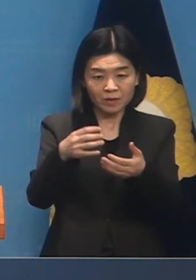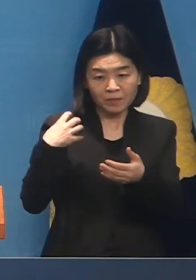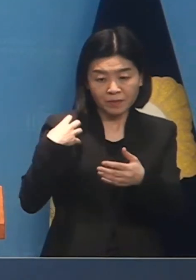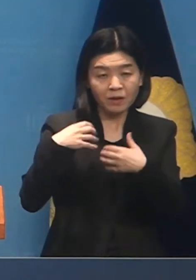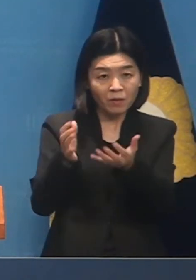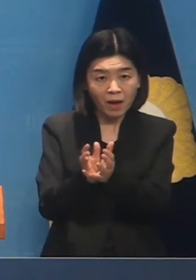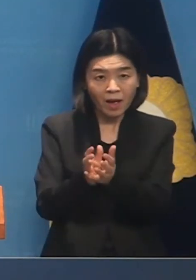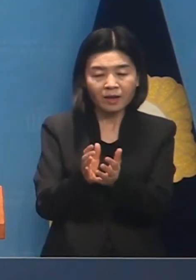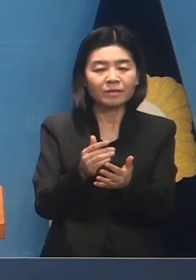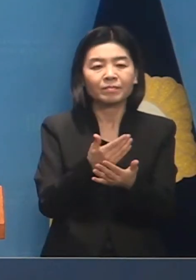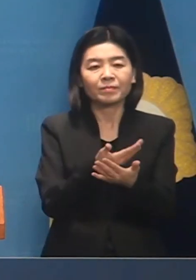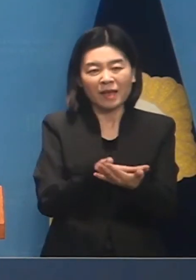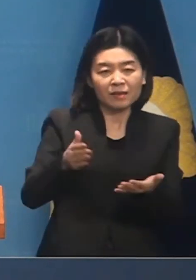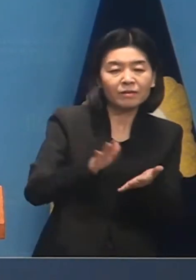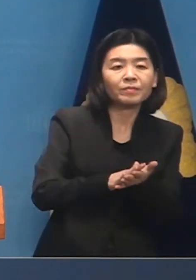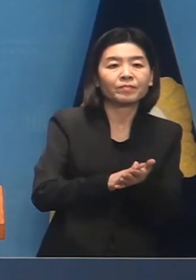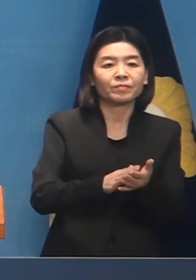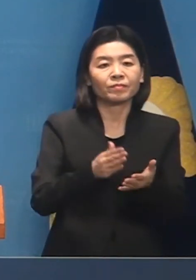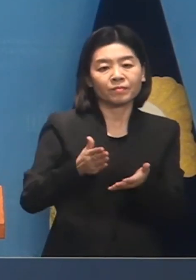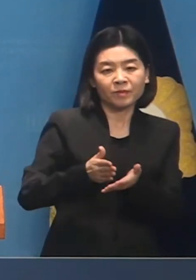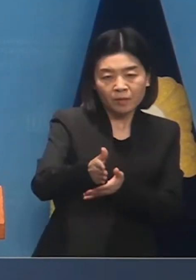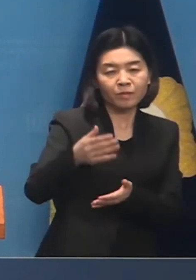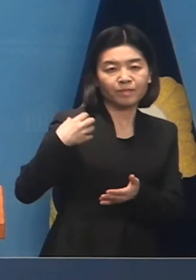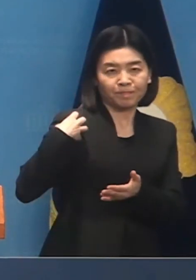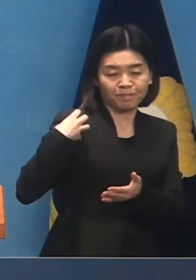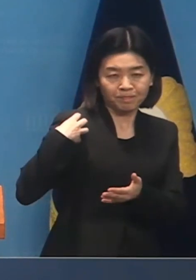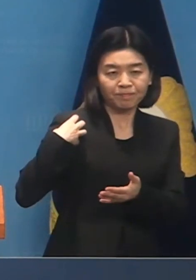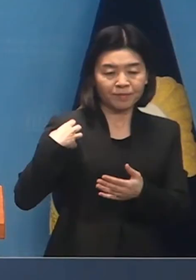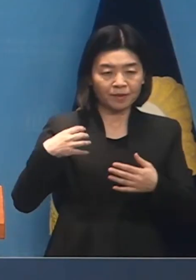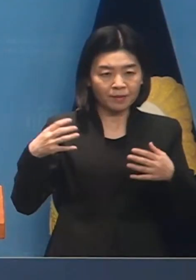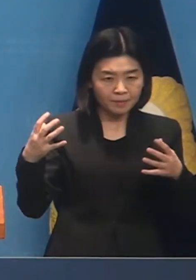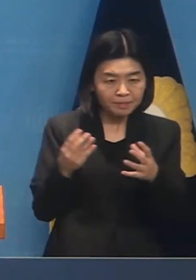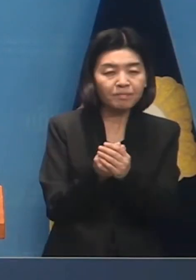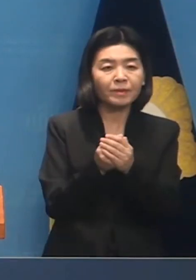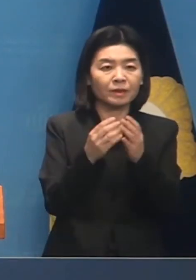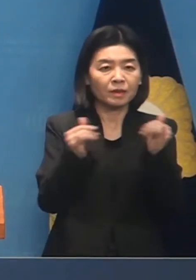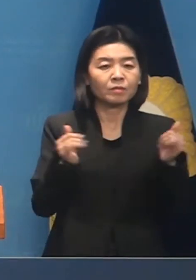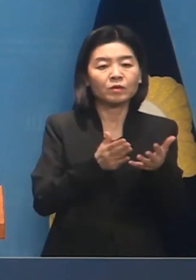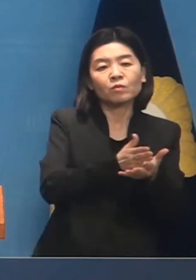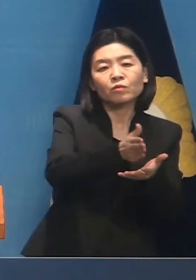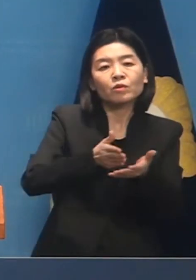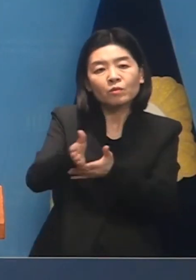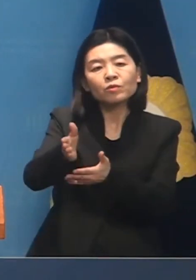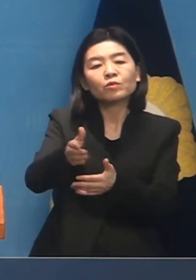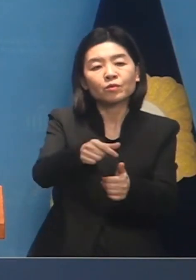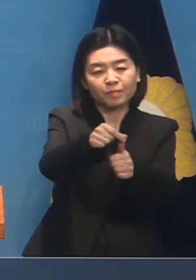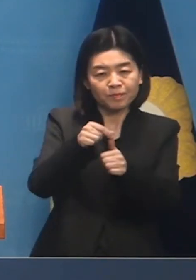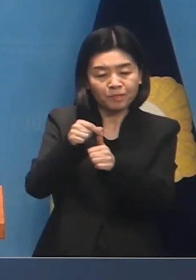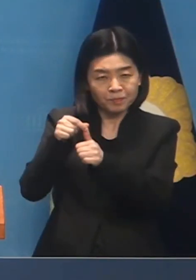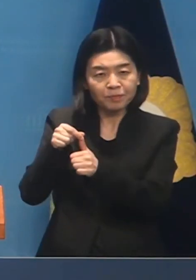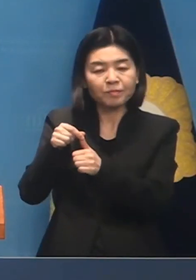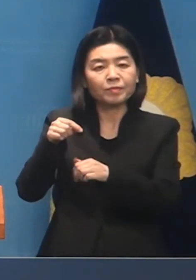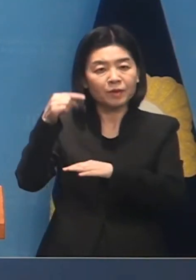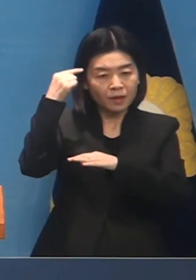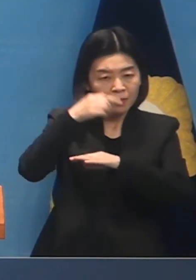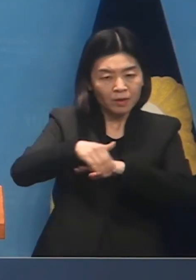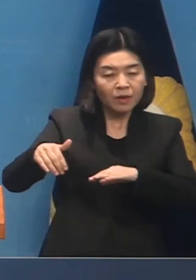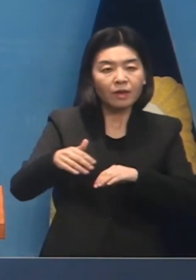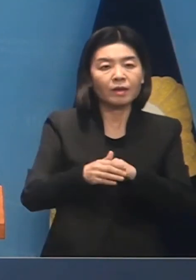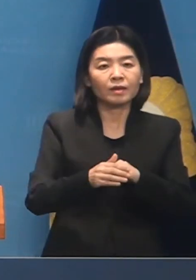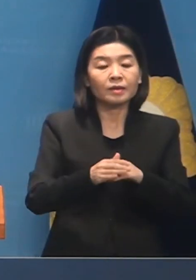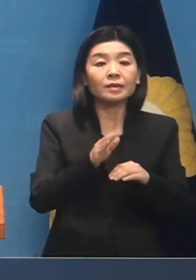개선하고 전문성과 책임성을 갖춘 법률 전문가를 의무적으로 임용하겠습니다. 이를